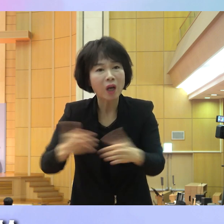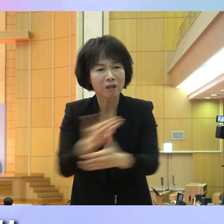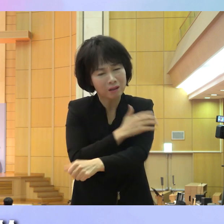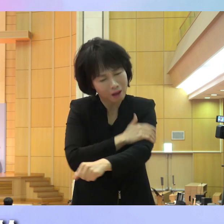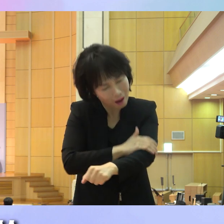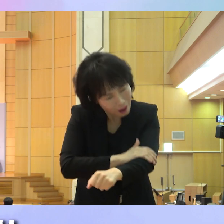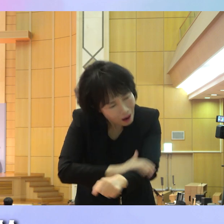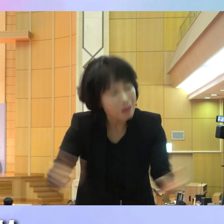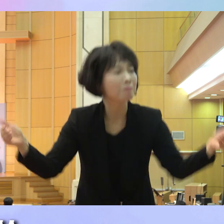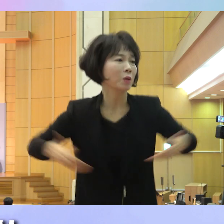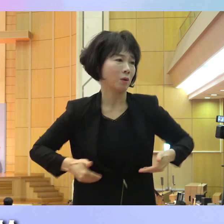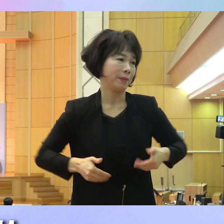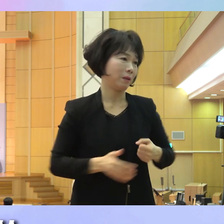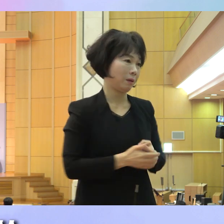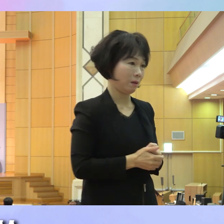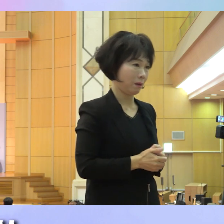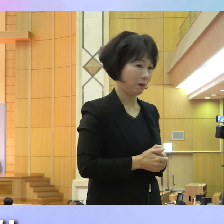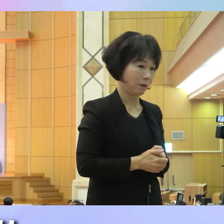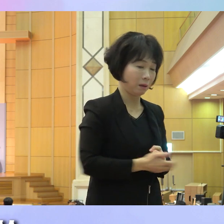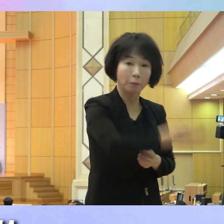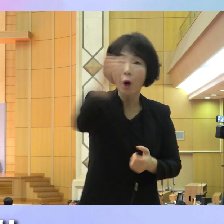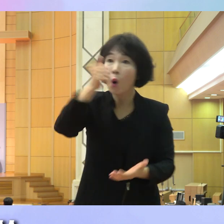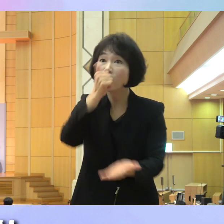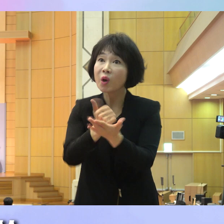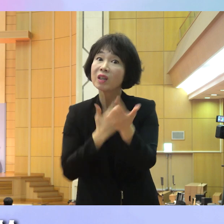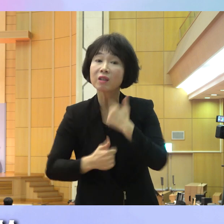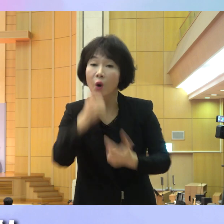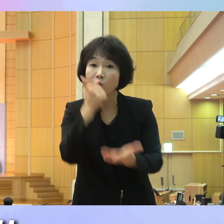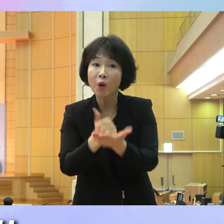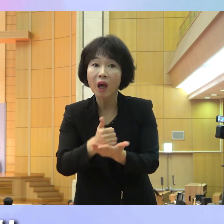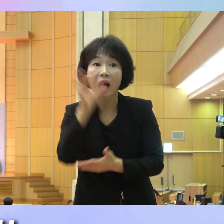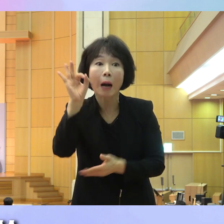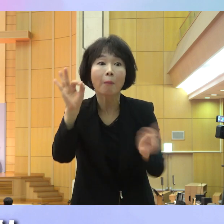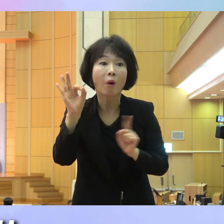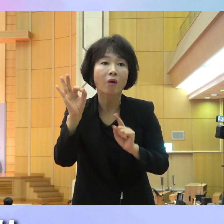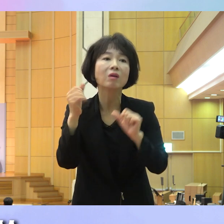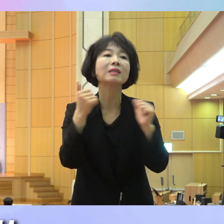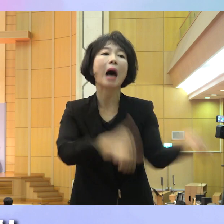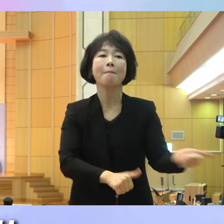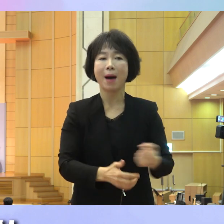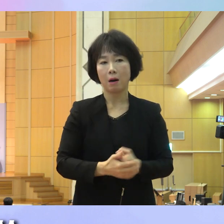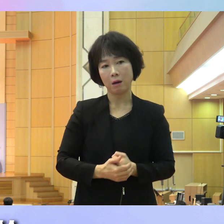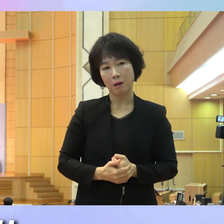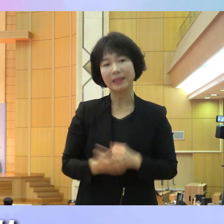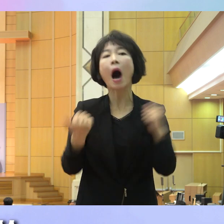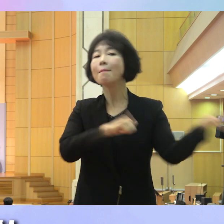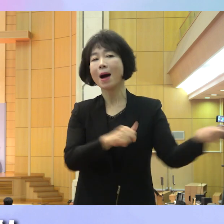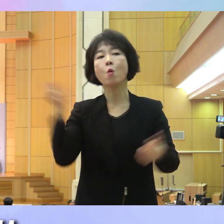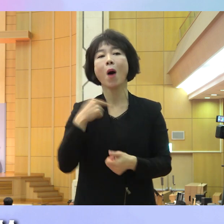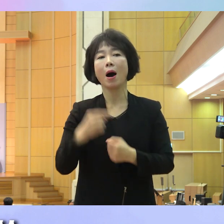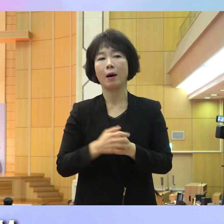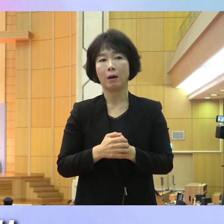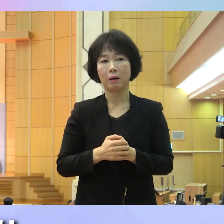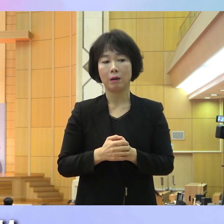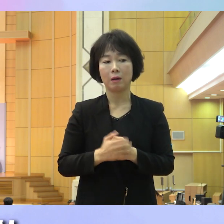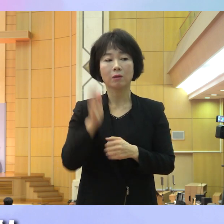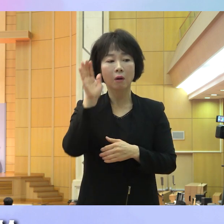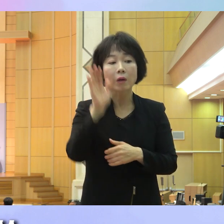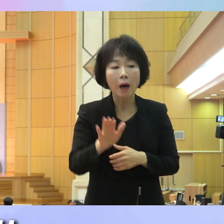것입니다. 그래서 죄의 싹은 사망이라고 했고, 하나님의 은사는 그리스도 예수 우리 주 안에